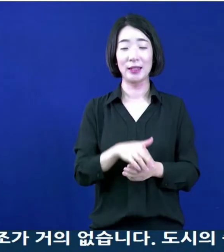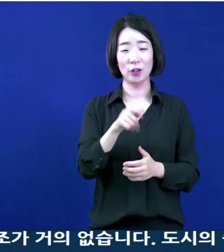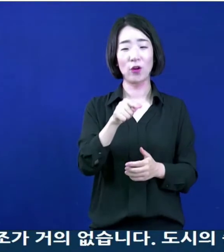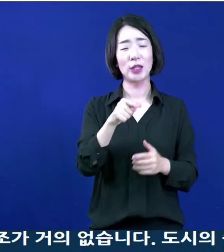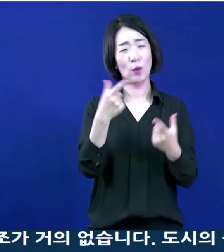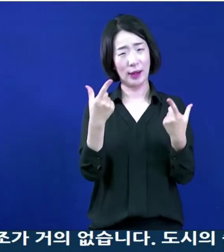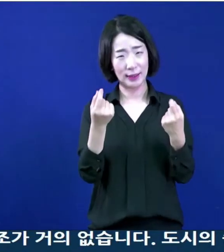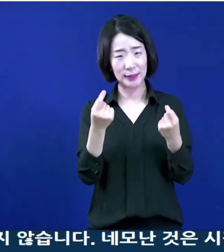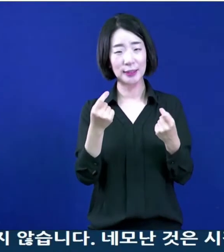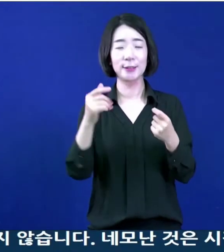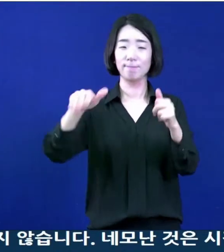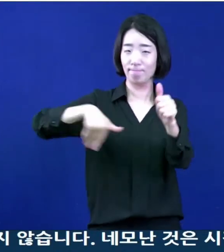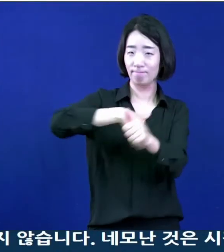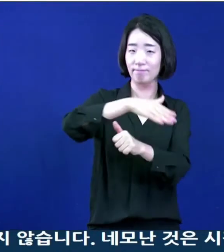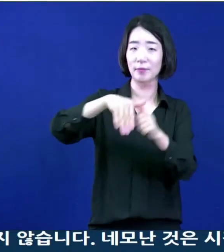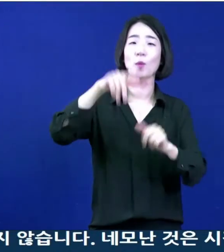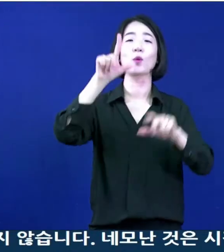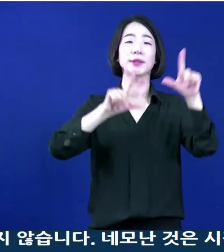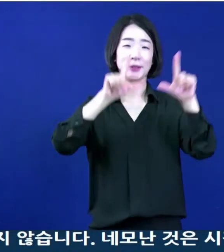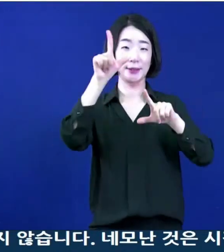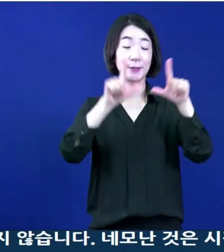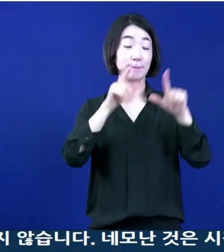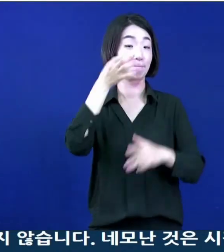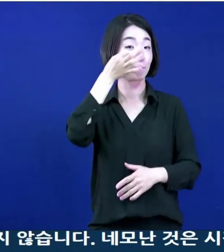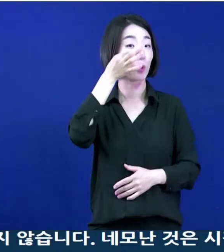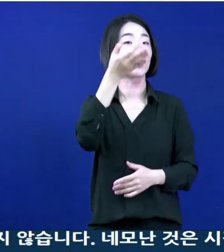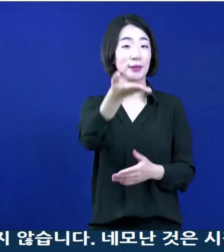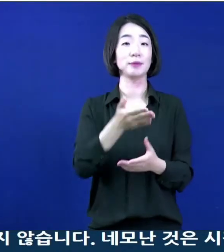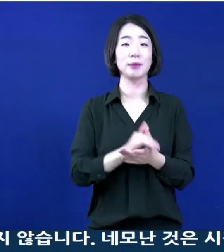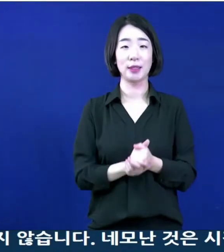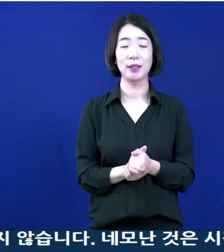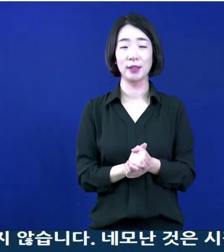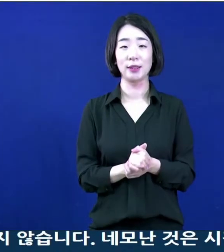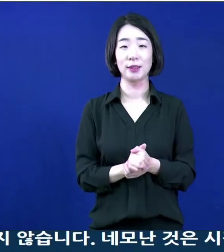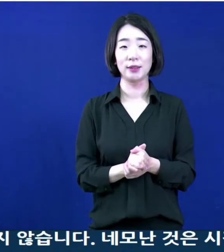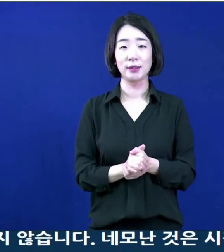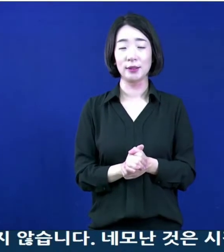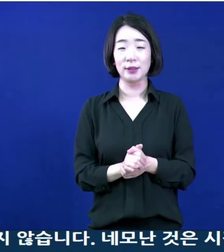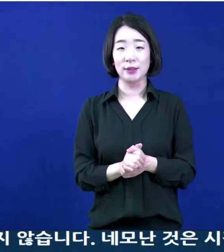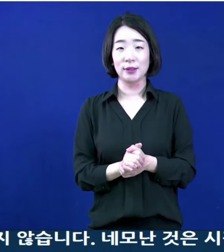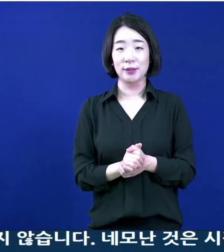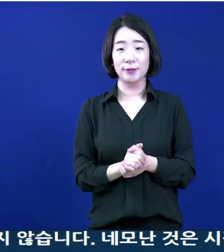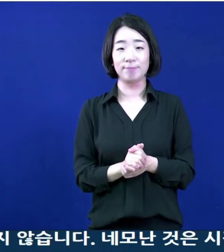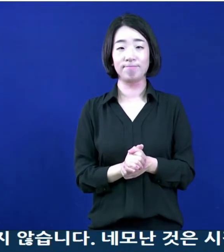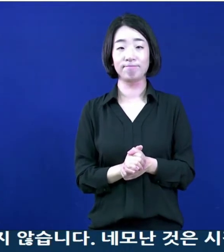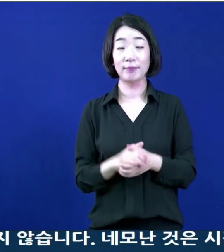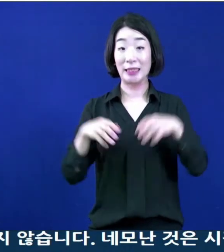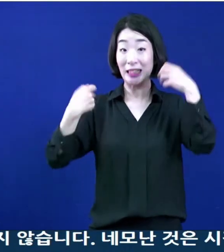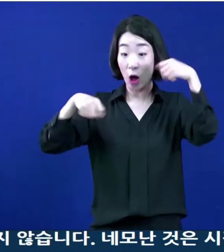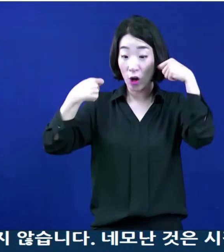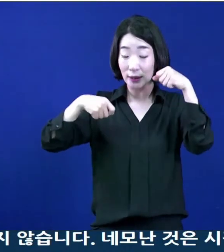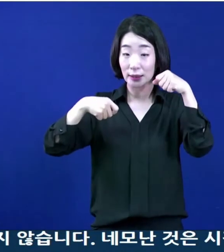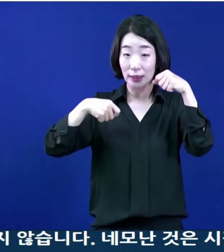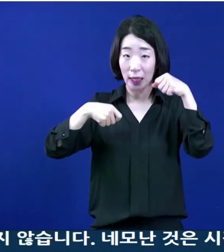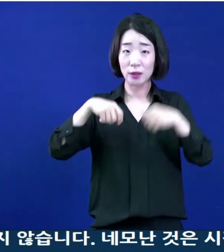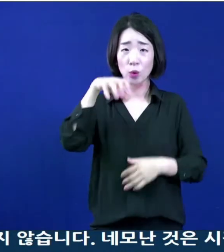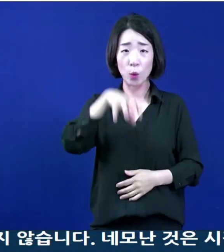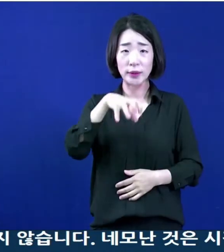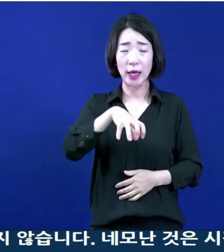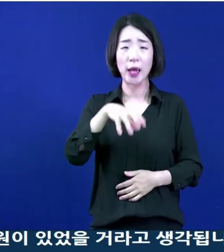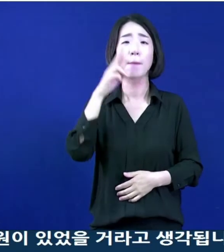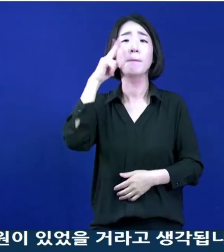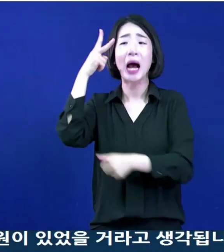보여지죠. 연극장이 도시의 중심이었다는 거, 그 말씀드리는 겁니다. 이제 내려주시고요. 자, 연극장에 바울은 못 잡아가고 두